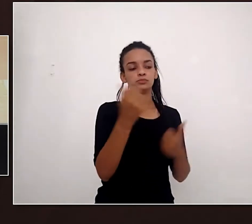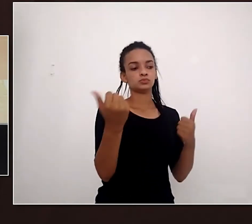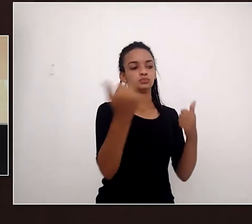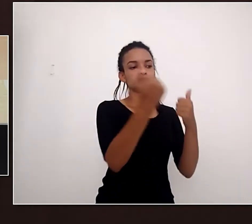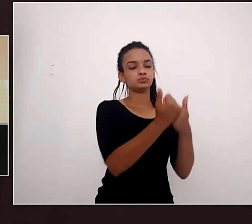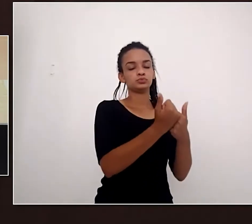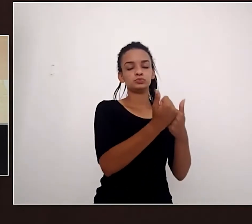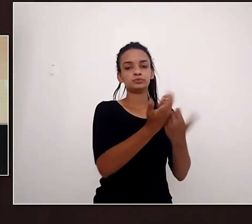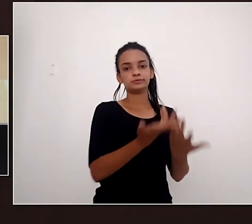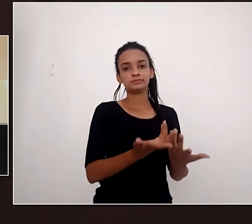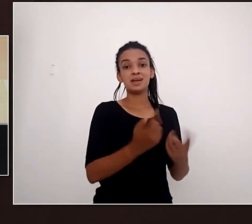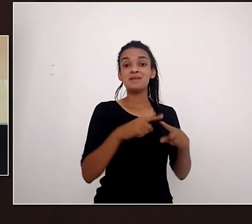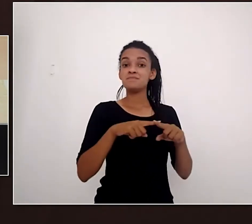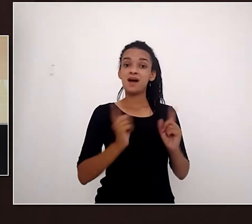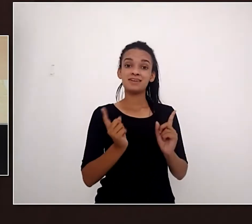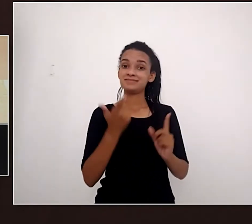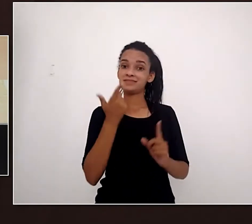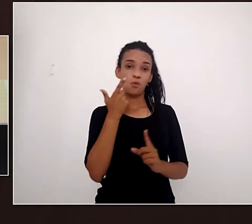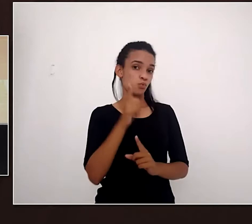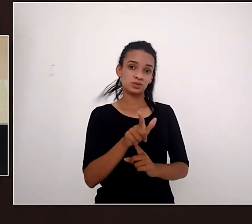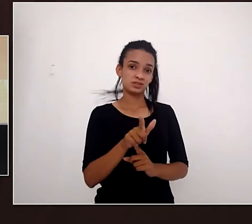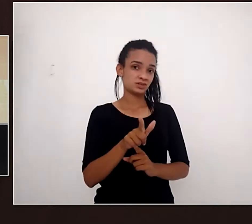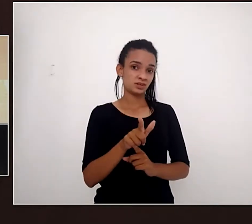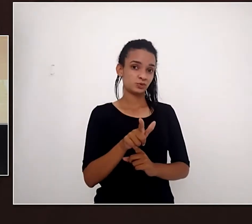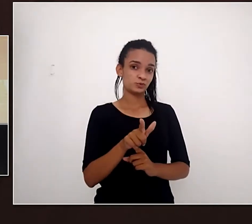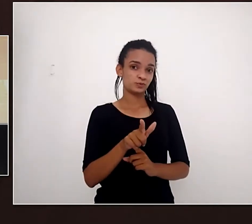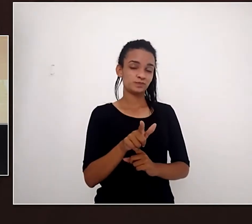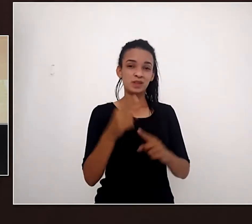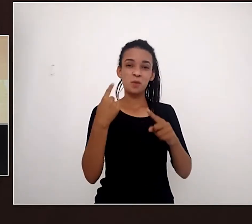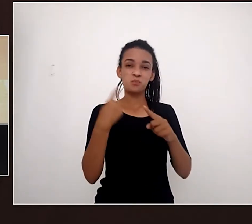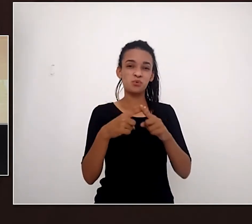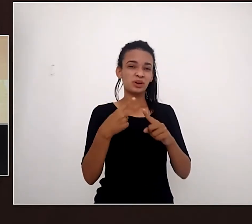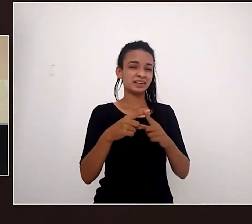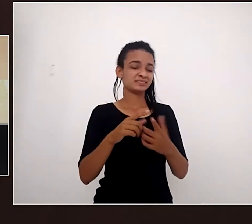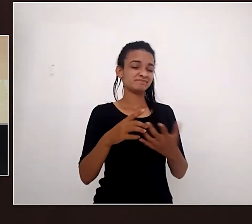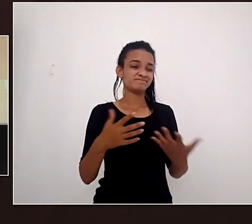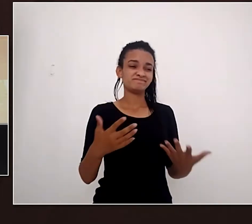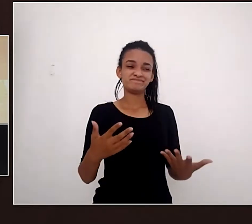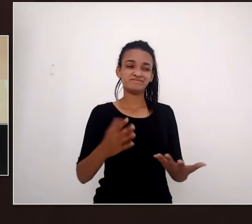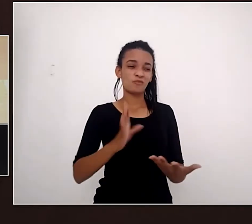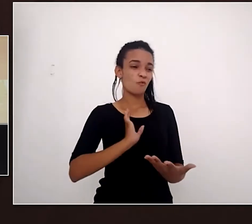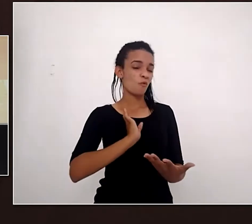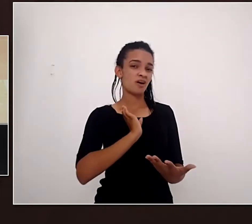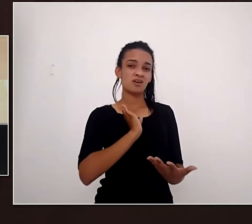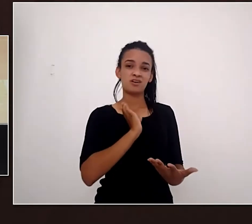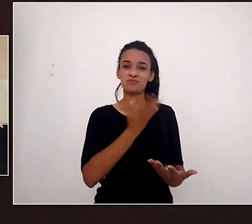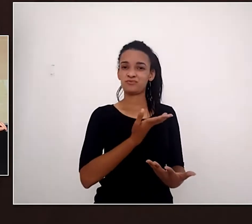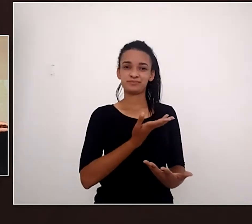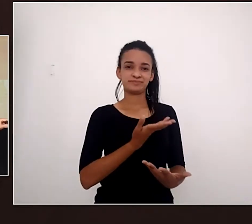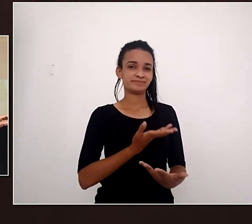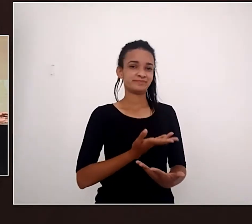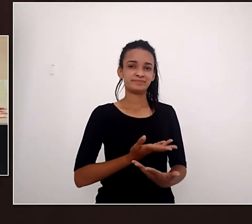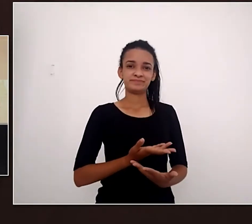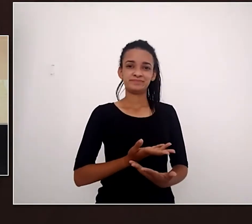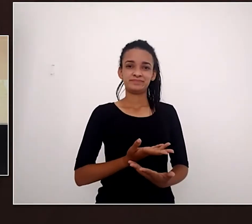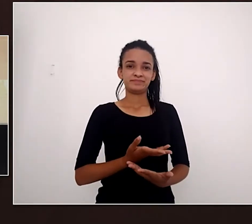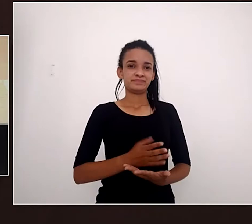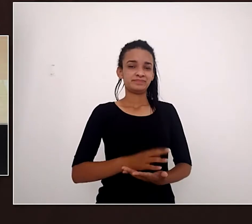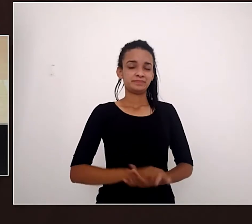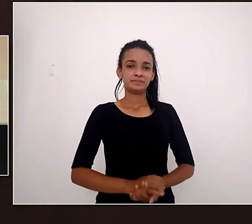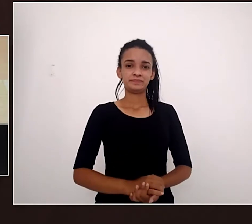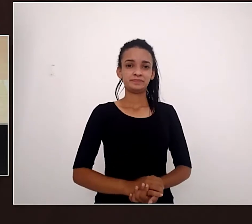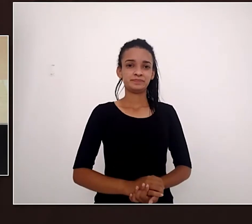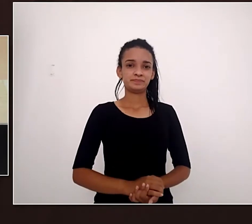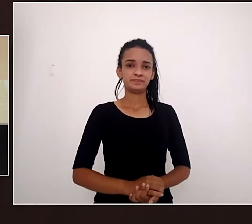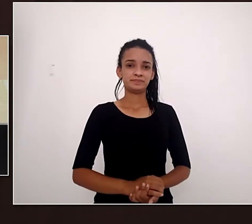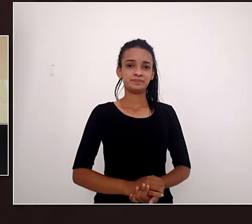isso. Por quê? Porque foi um desastre. Foi um desastre sanitário, foi um desastre